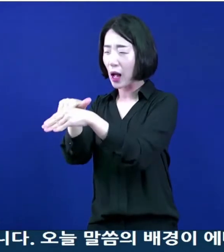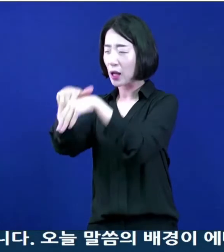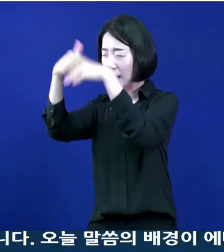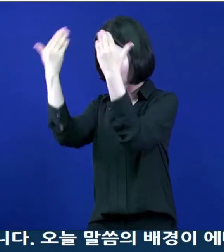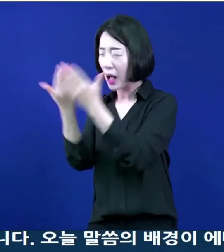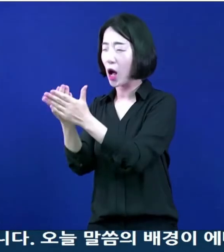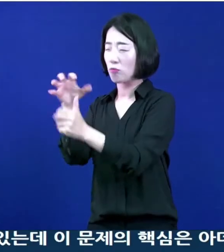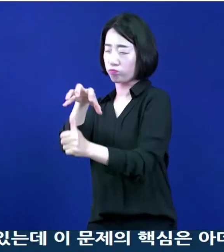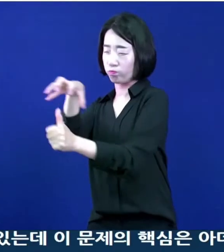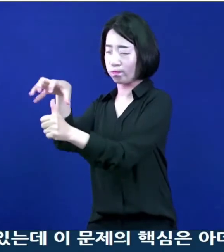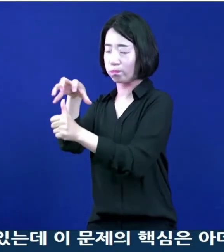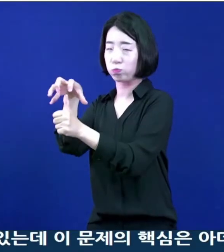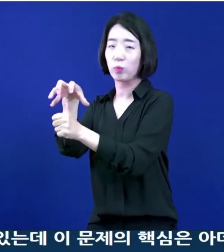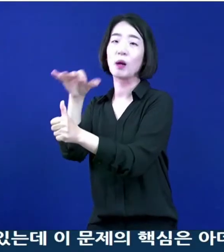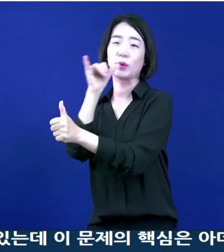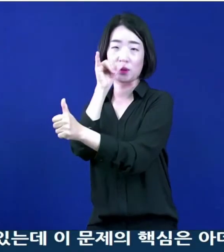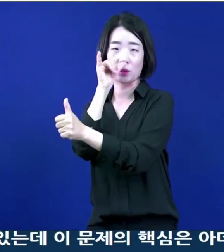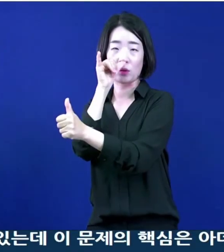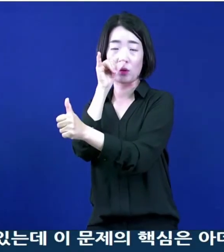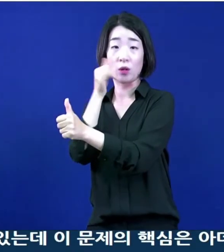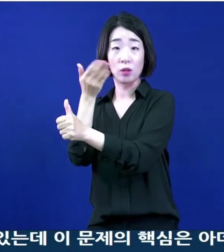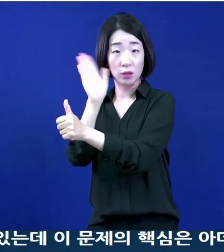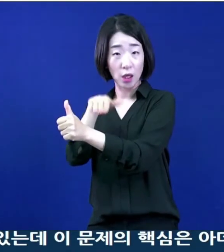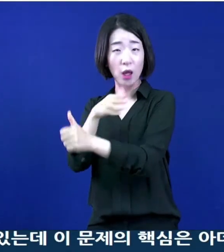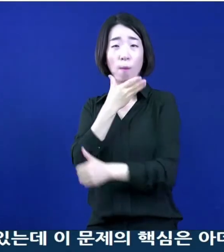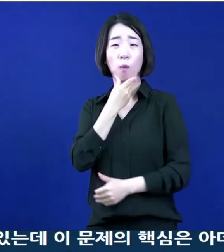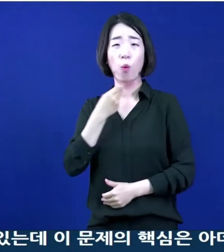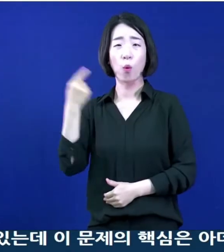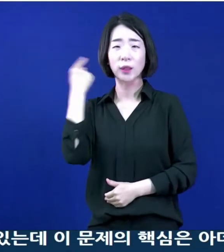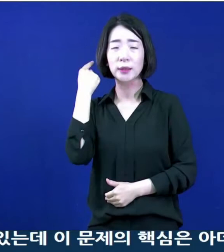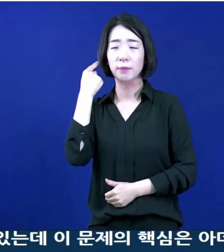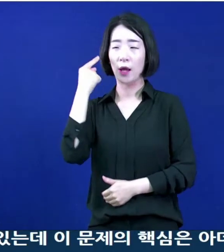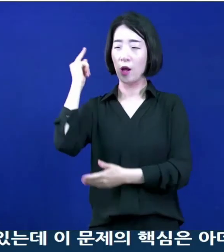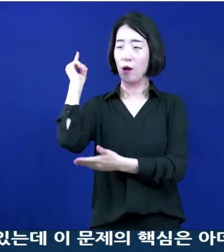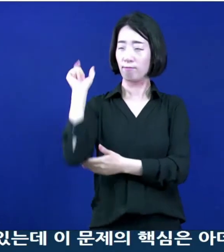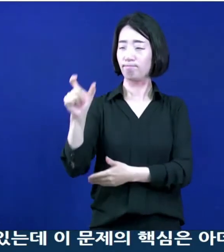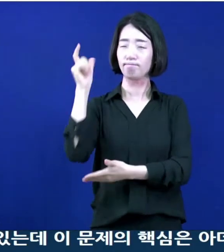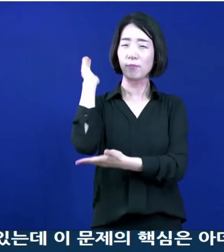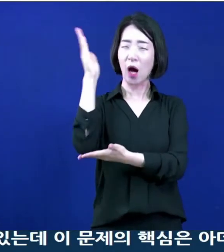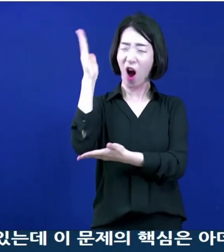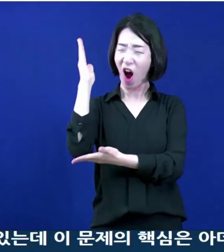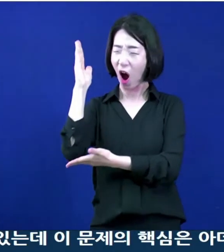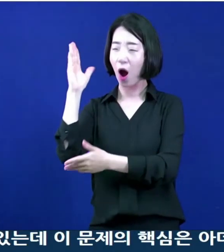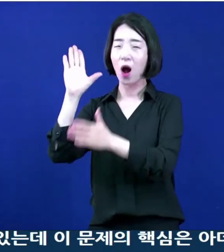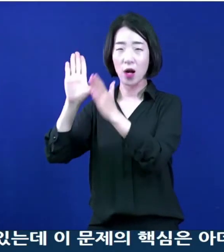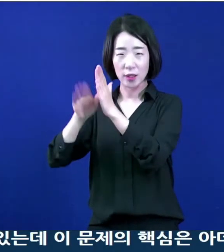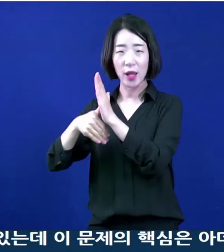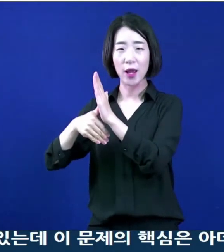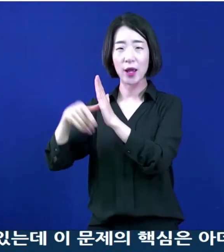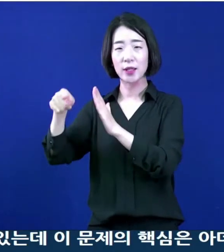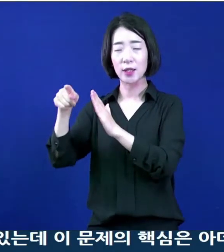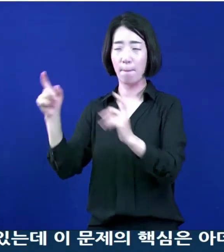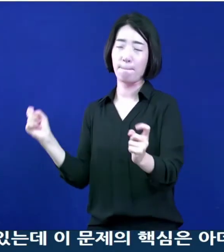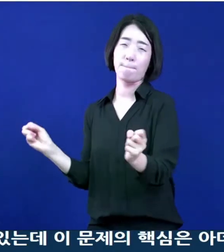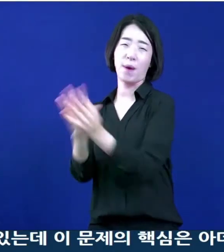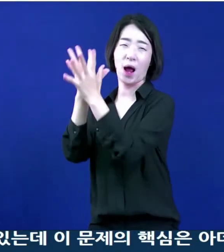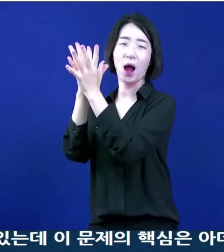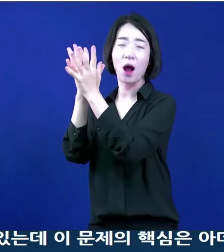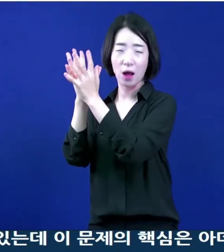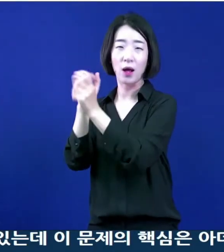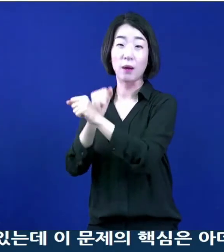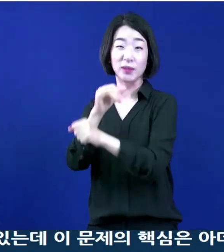그 현장에 들어가서 얼마나 복음이 강력했는지, 바울도 아마 그 선교 인생 가운데 이렇게 강력한 복음의